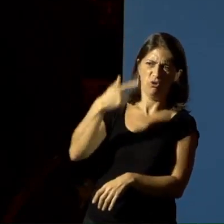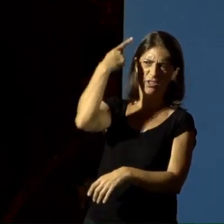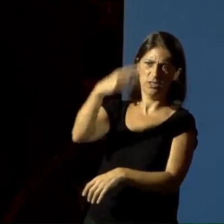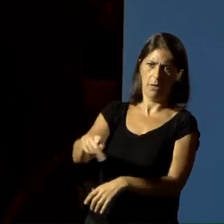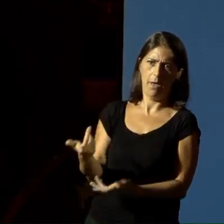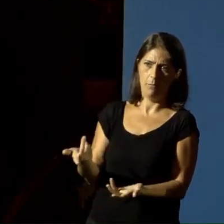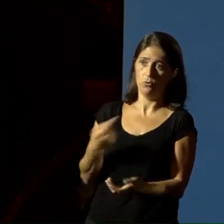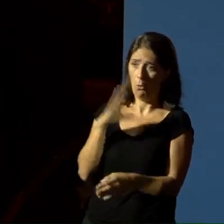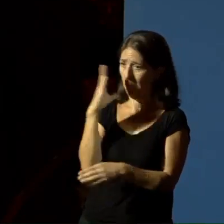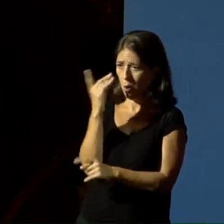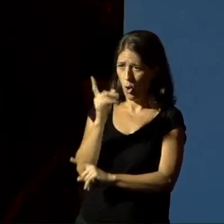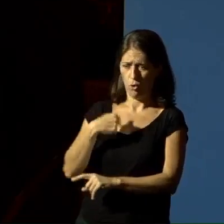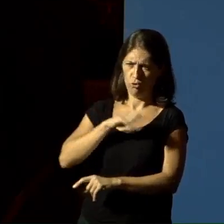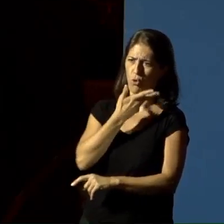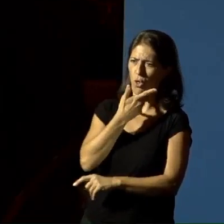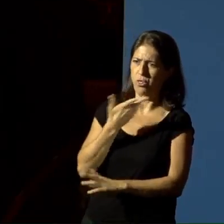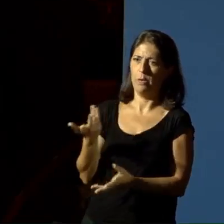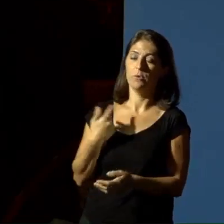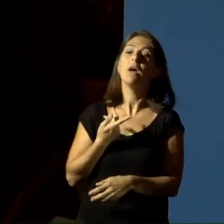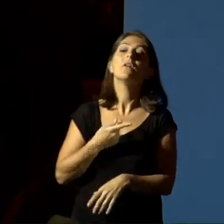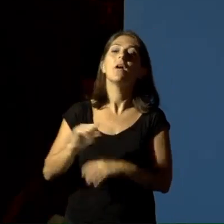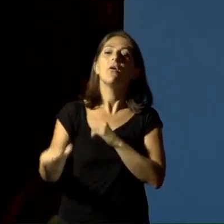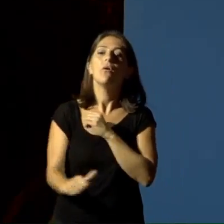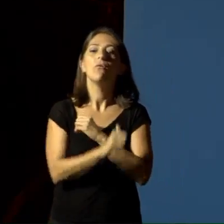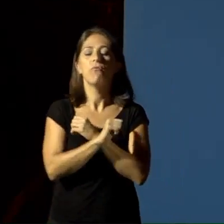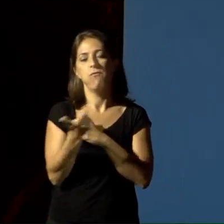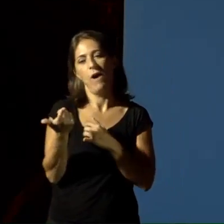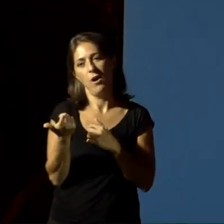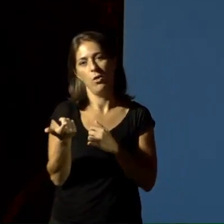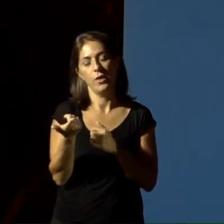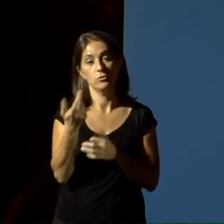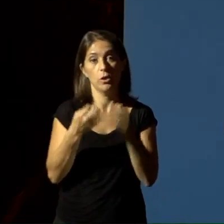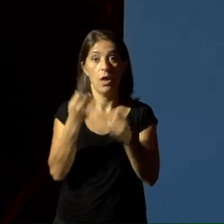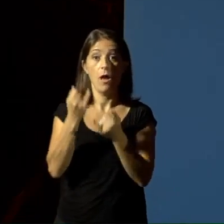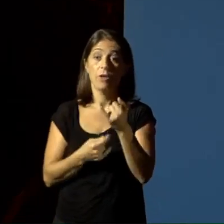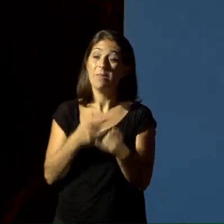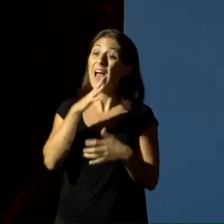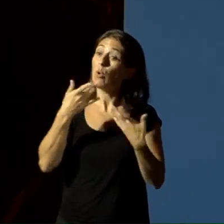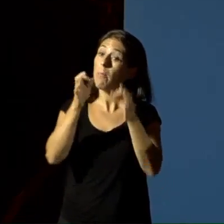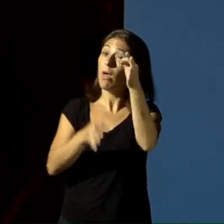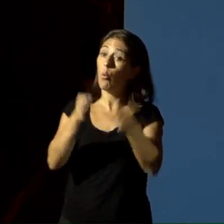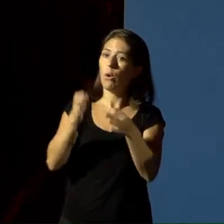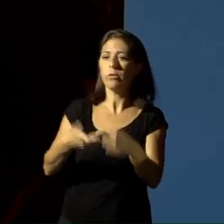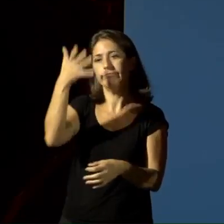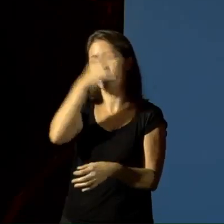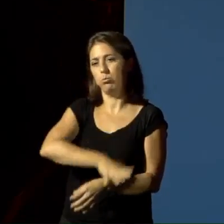vos escondades que vos coñecemos. Fraude de subvencións e tráfico de influencias. Estado procesal,